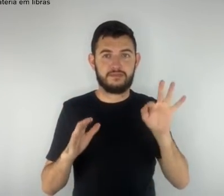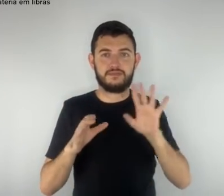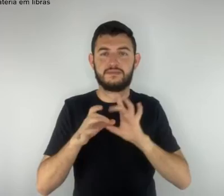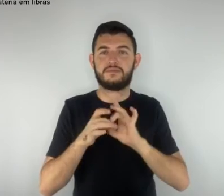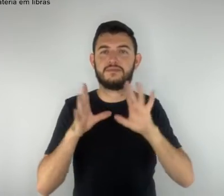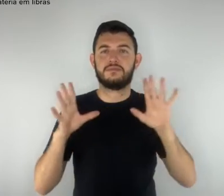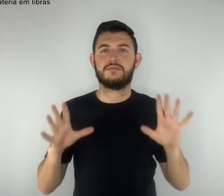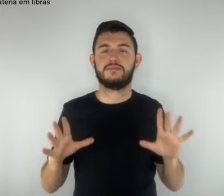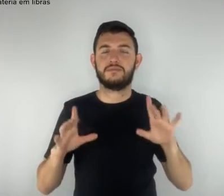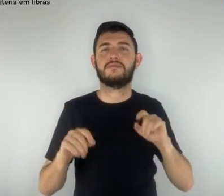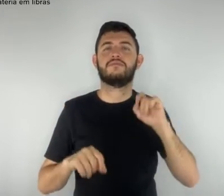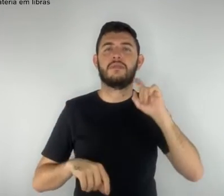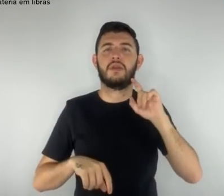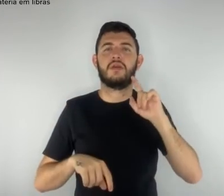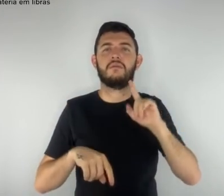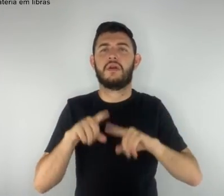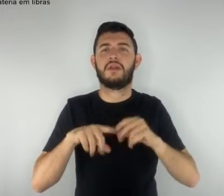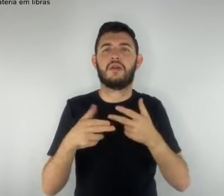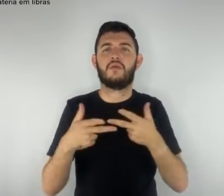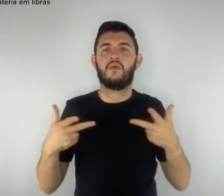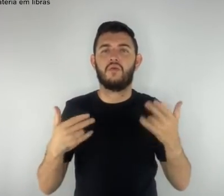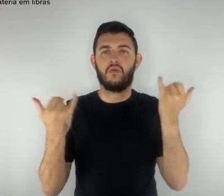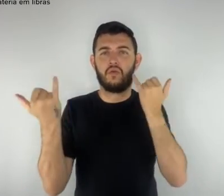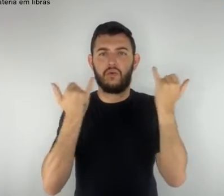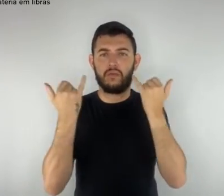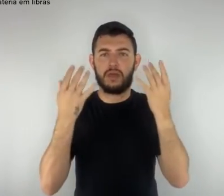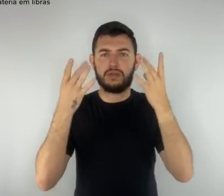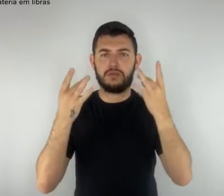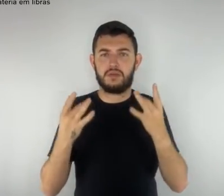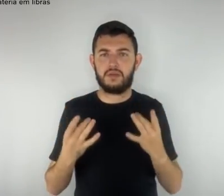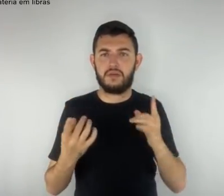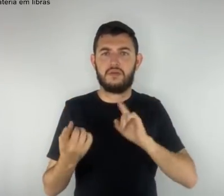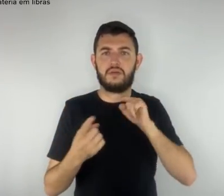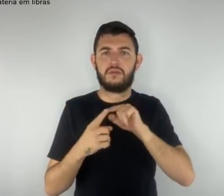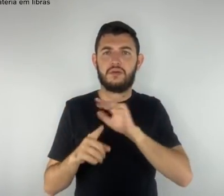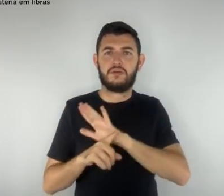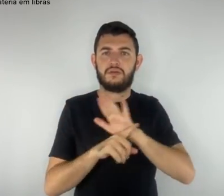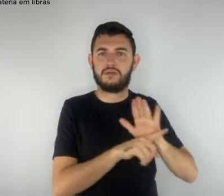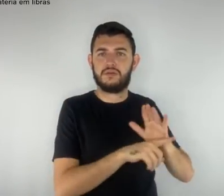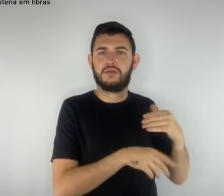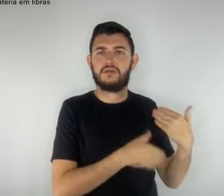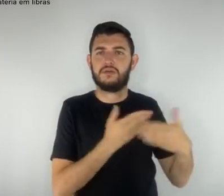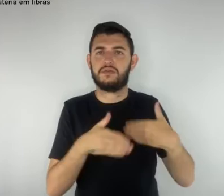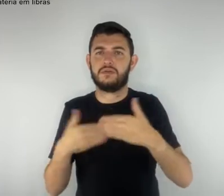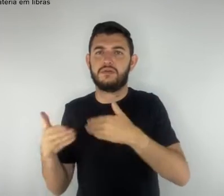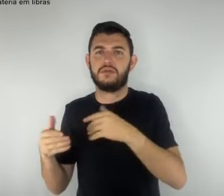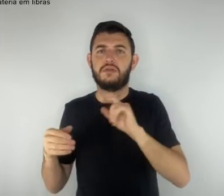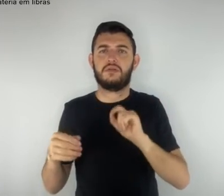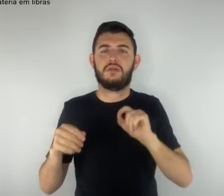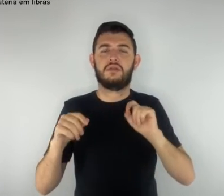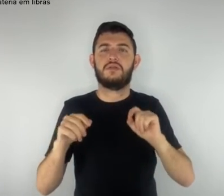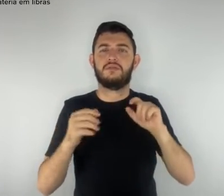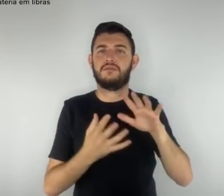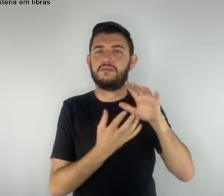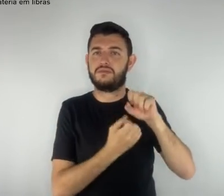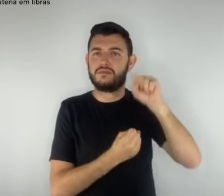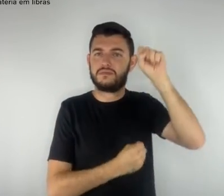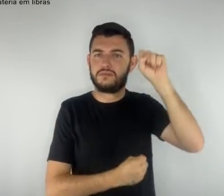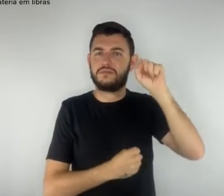materiais informativos para contribuir com esse processo. Cartazes para serem expostos nas salas de